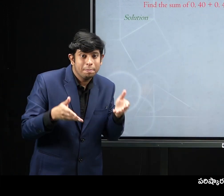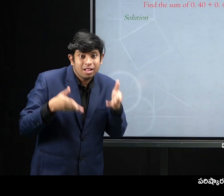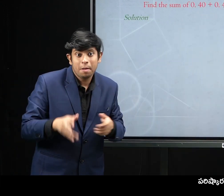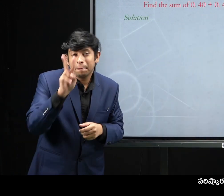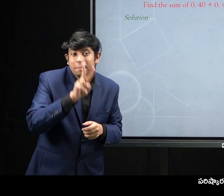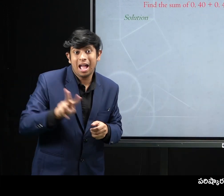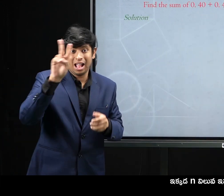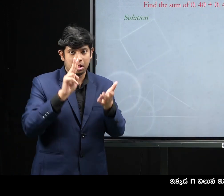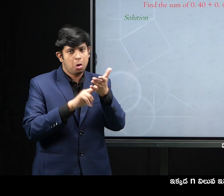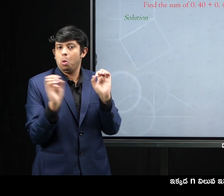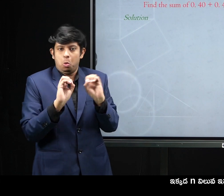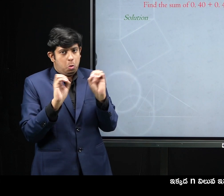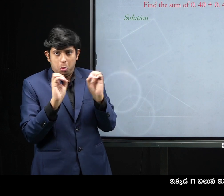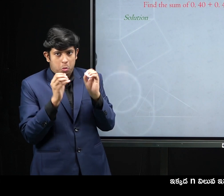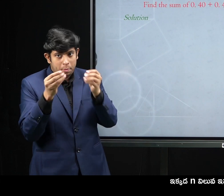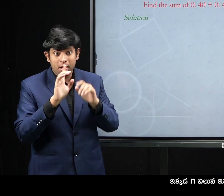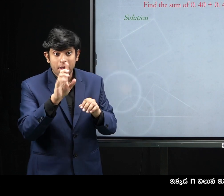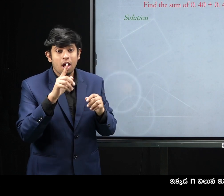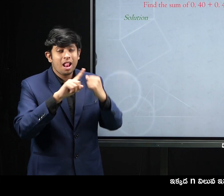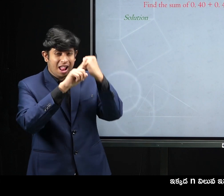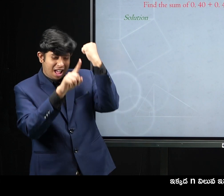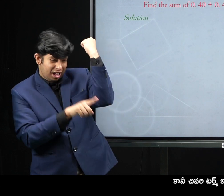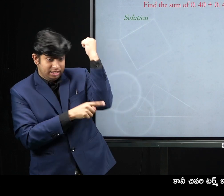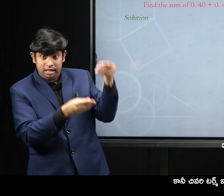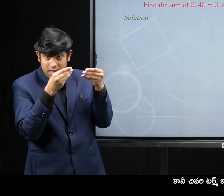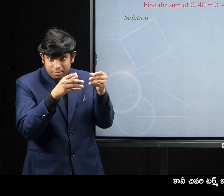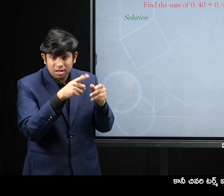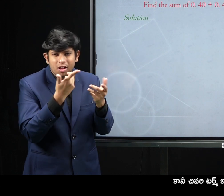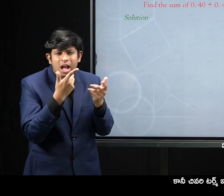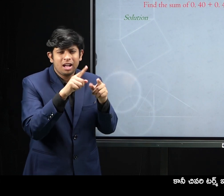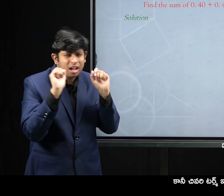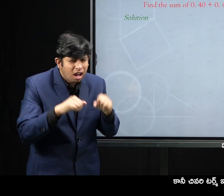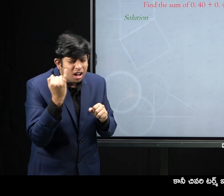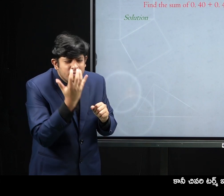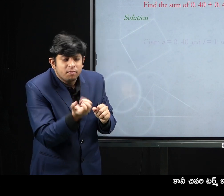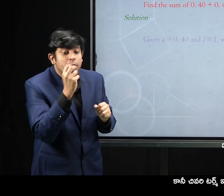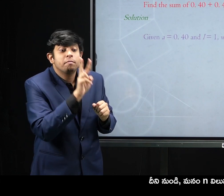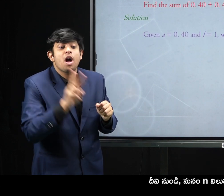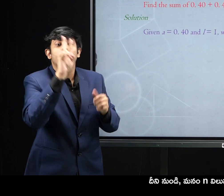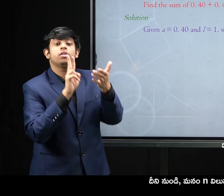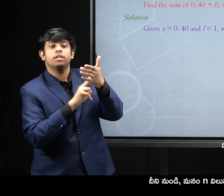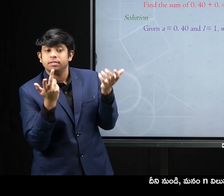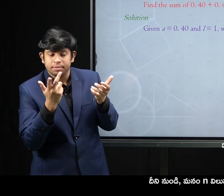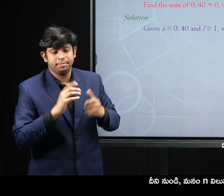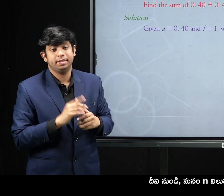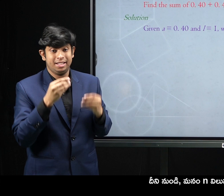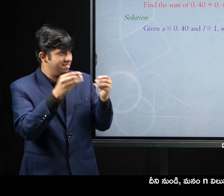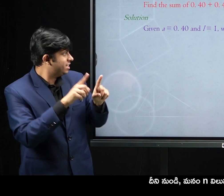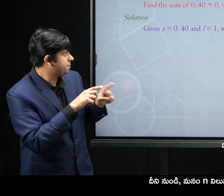పరిష్కారం. ఇక్కడ n విలువ ఇవ్వబడలేదు, కానీ చివరి టర్మ్ ఇవ్వబడింది. దీని నుండి మనం n